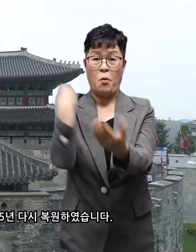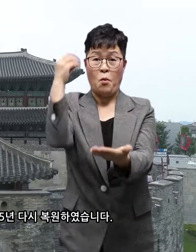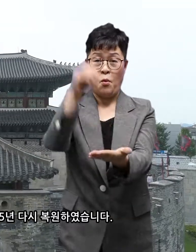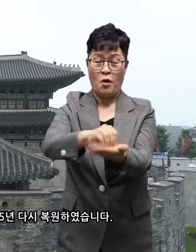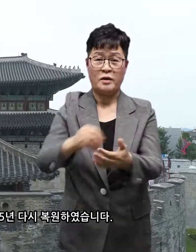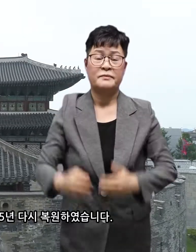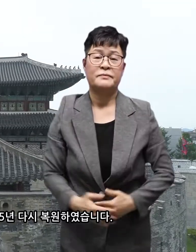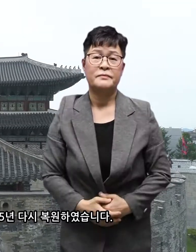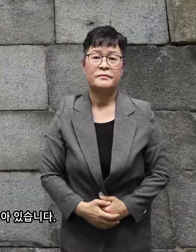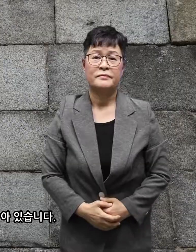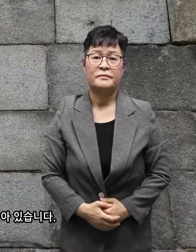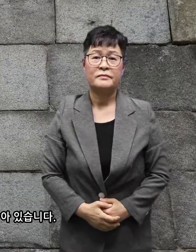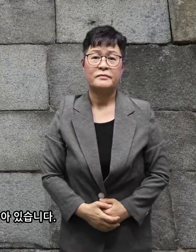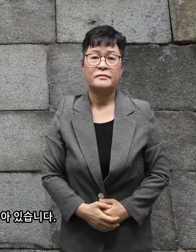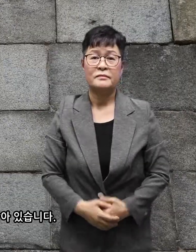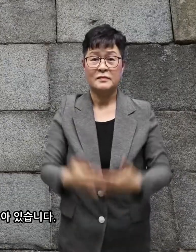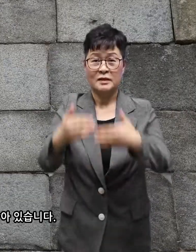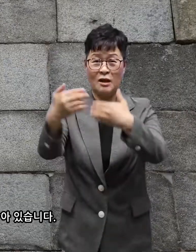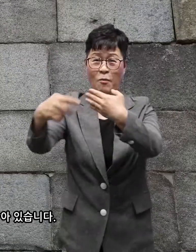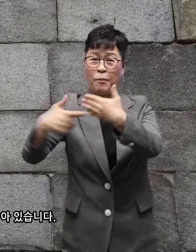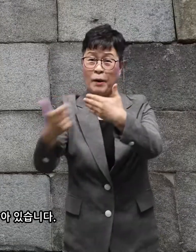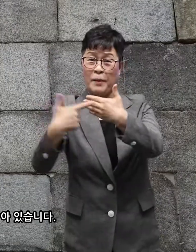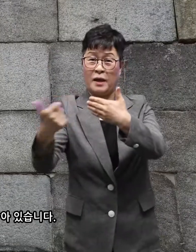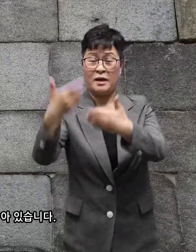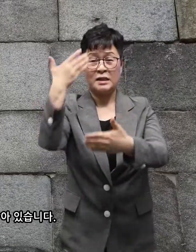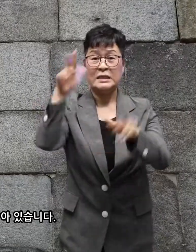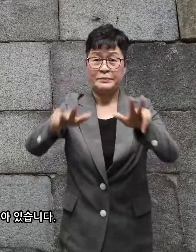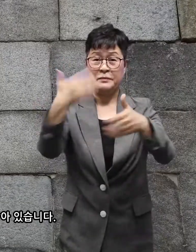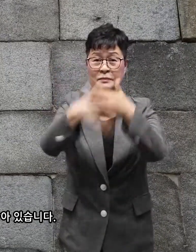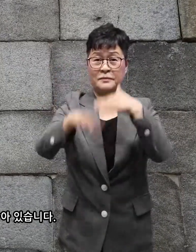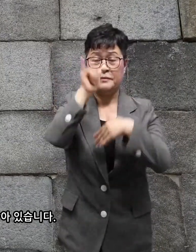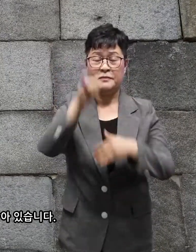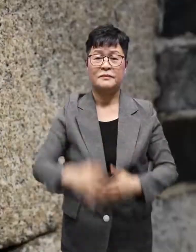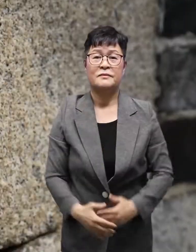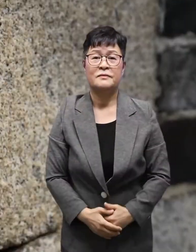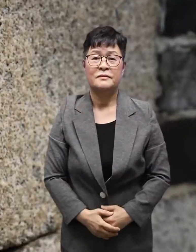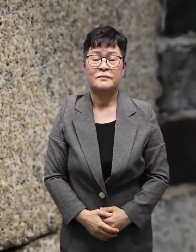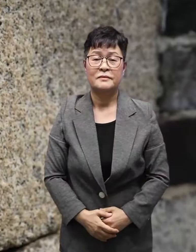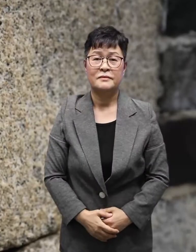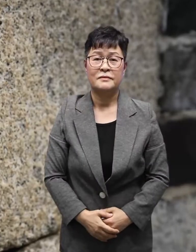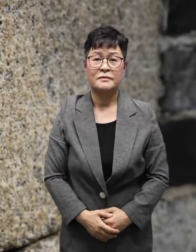복원하였습니다. 석축에 총탄 자국이 남아있습니다.